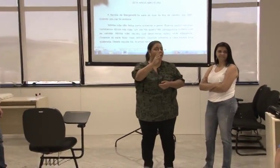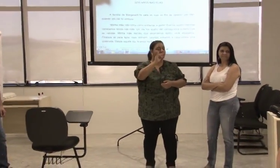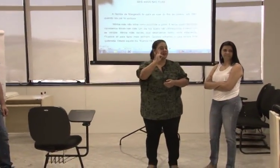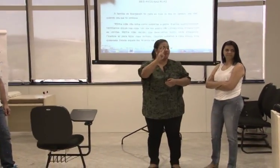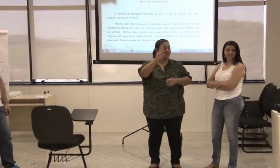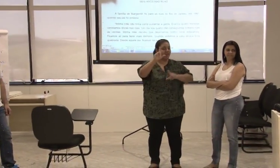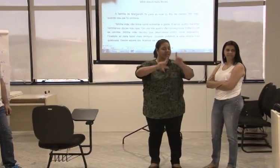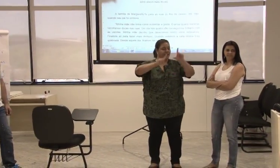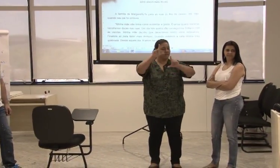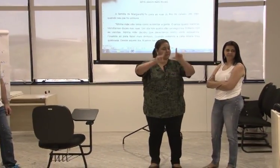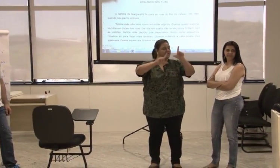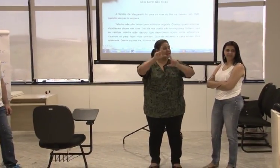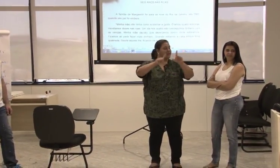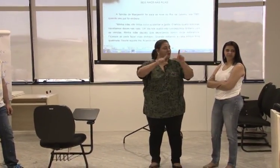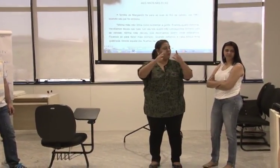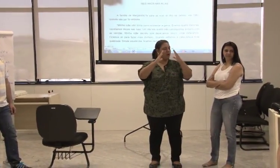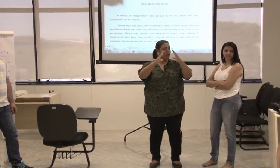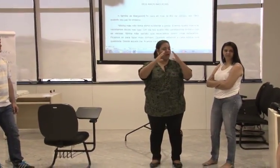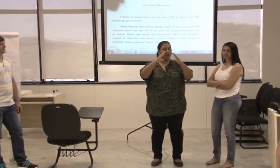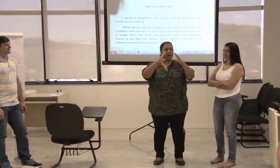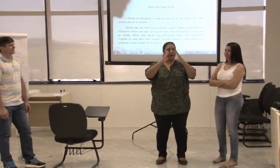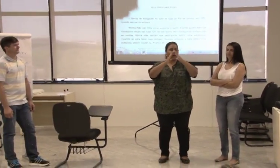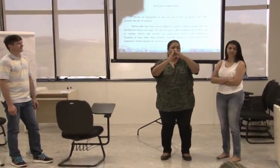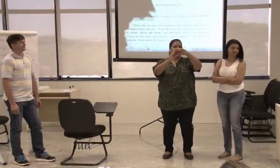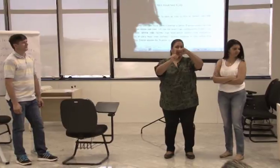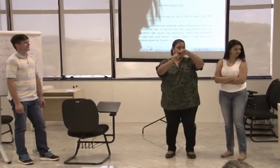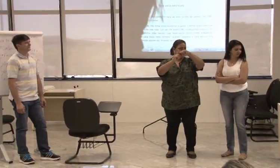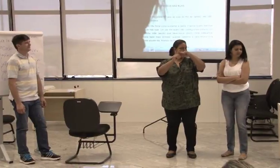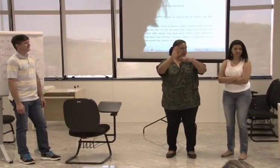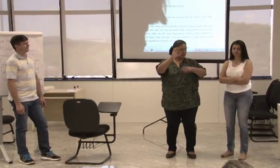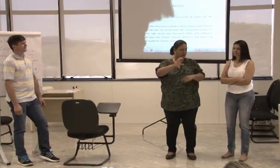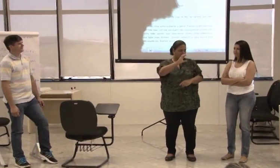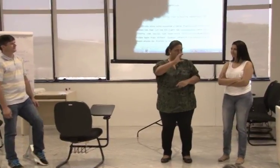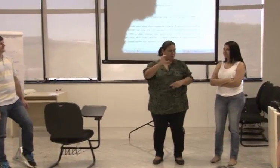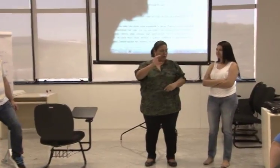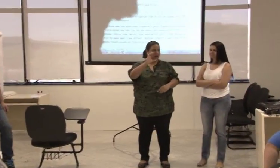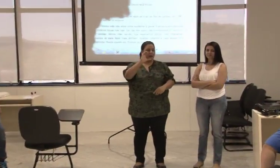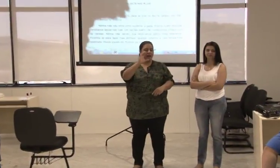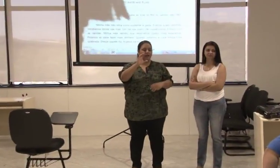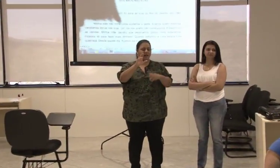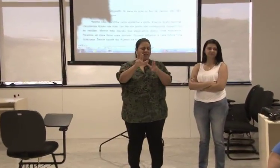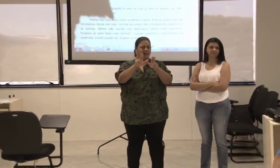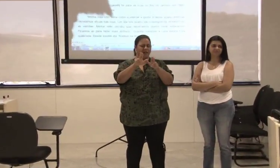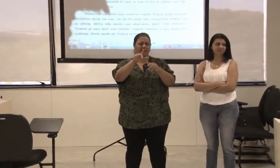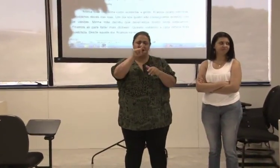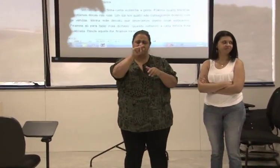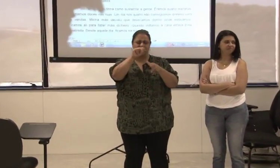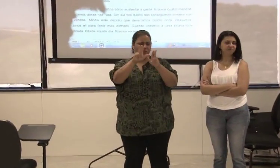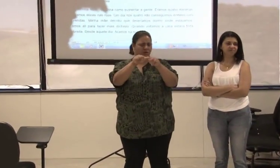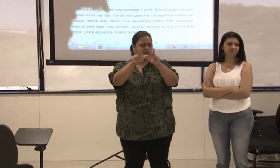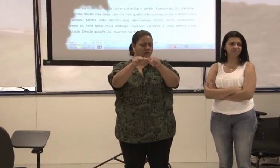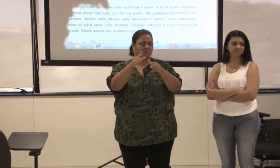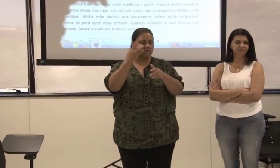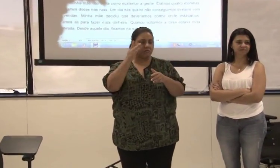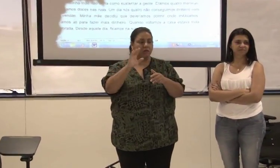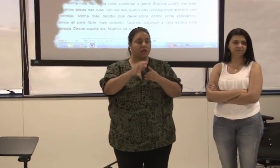Nova, TV Católica, algumas vezes eu vejo muito pouca TV, mas Canção assim, Nova. algumas vezes que eu